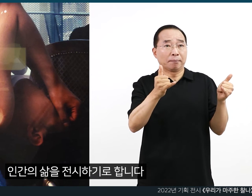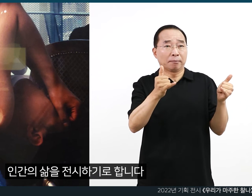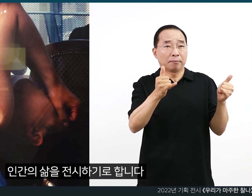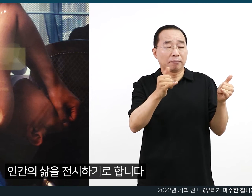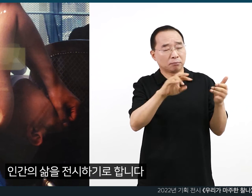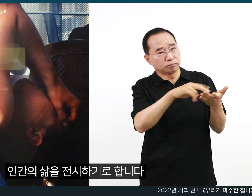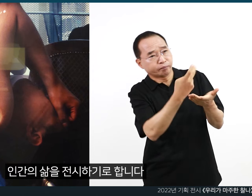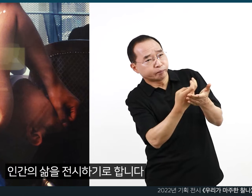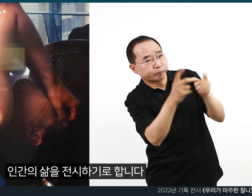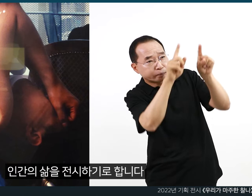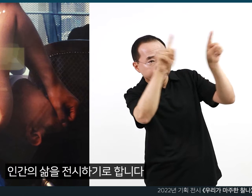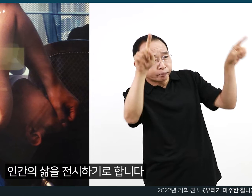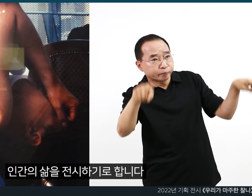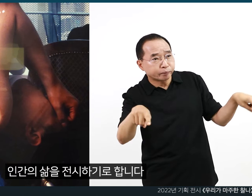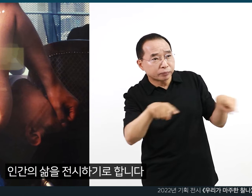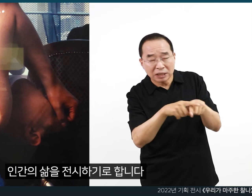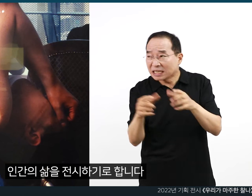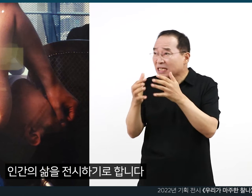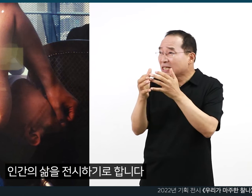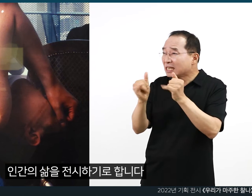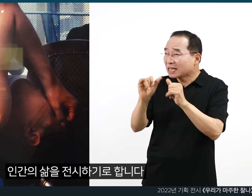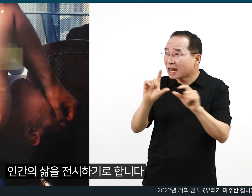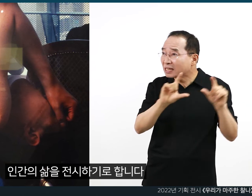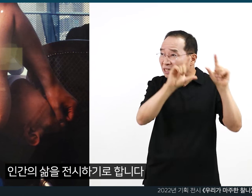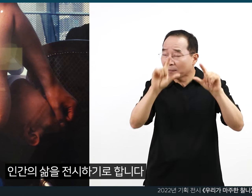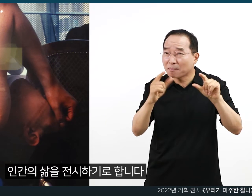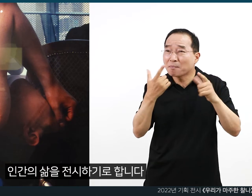인간의 삶을 전시하기로 합니다.